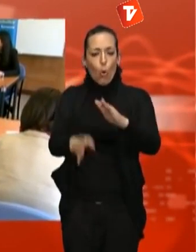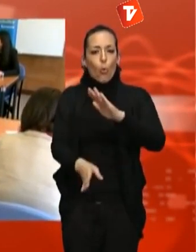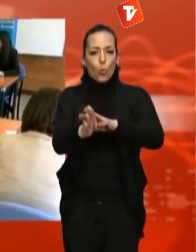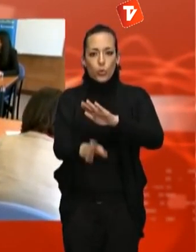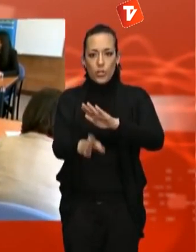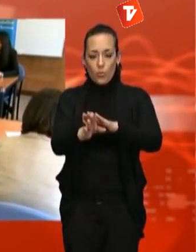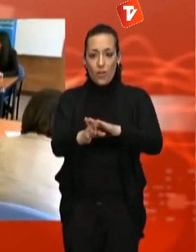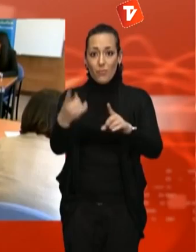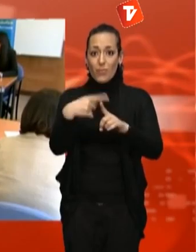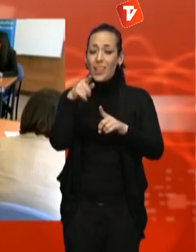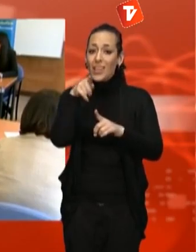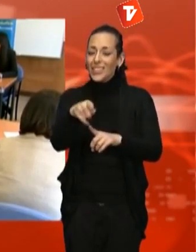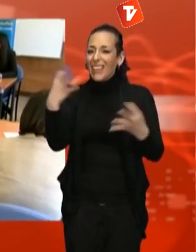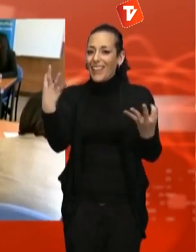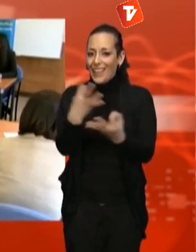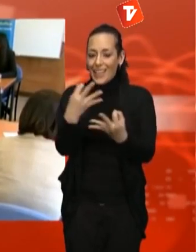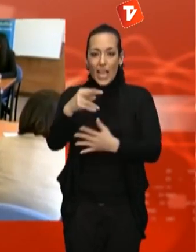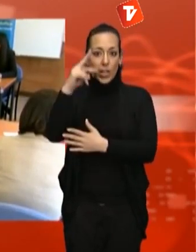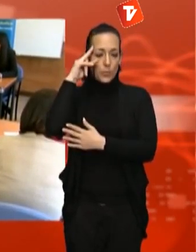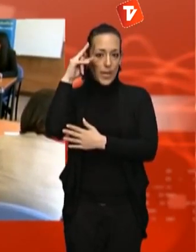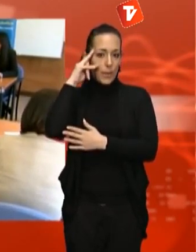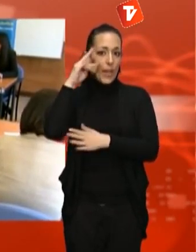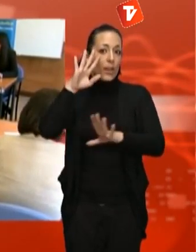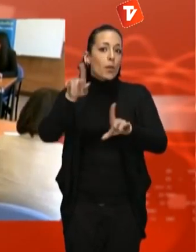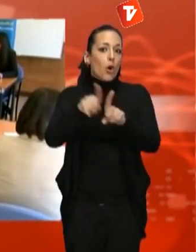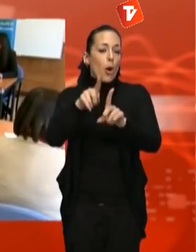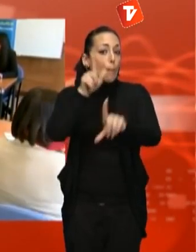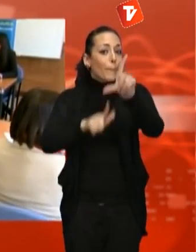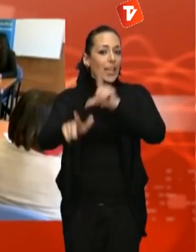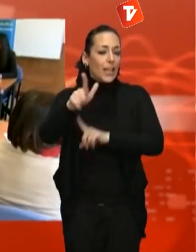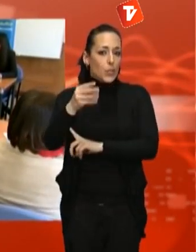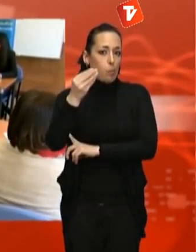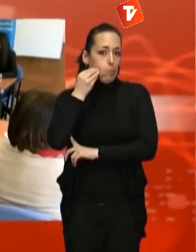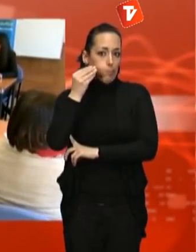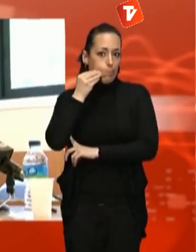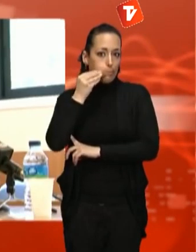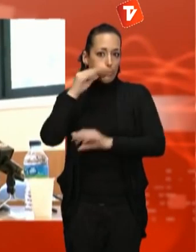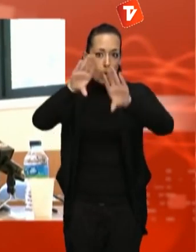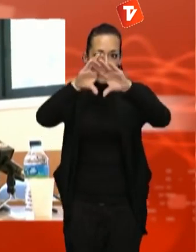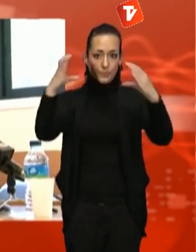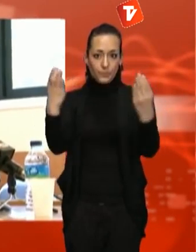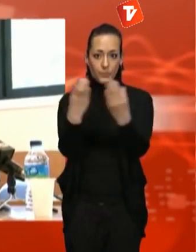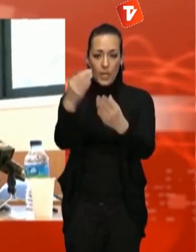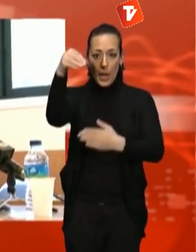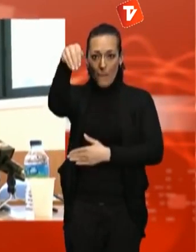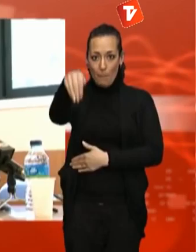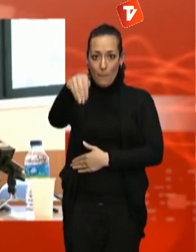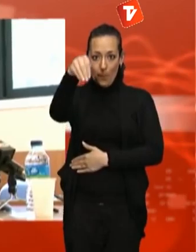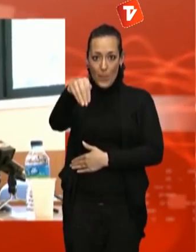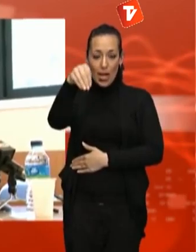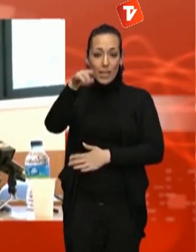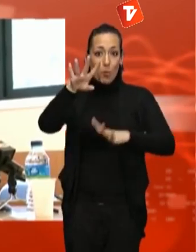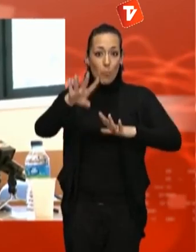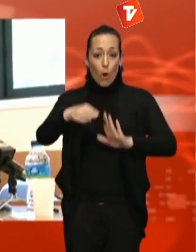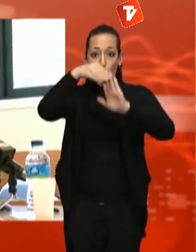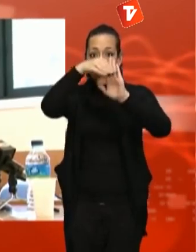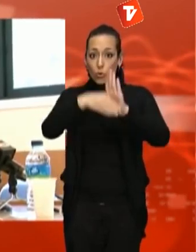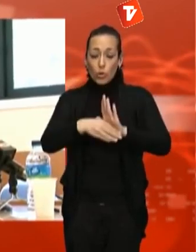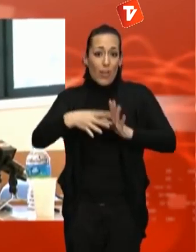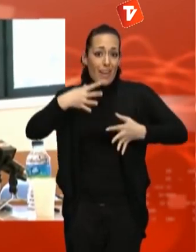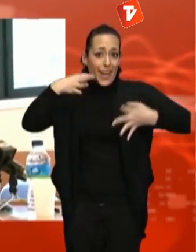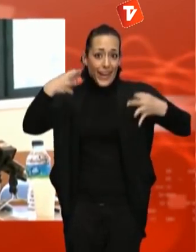d'una missió a Mart, s'hi veuen reflectits molts dels aspectes d'una missió real, com ara l'aïllament, el retard de les comunicacions o